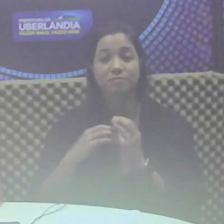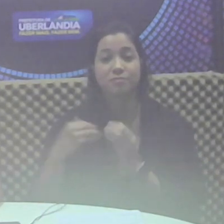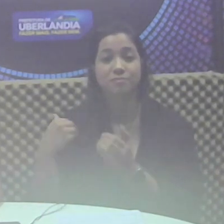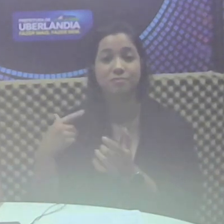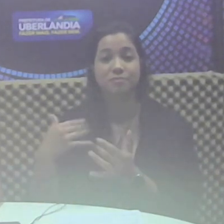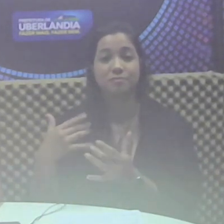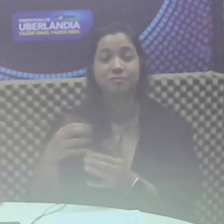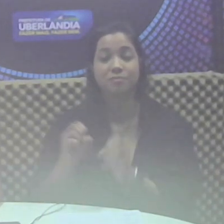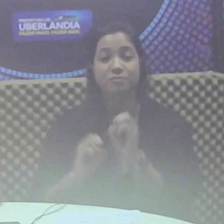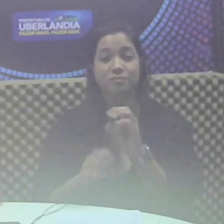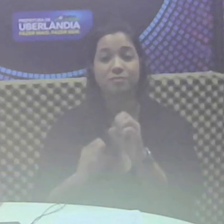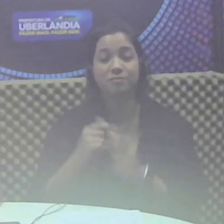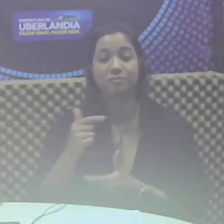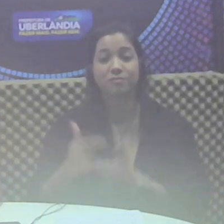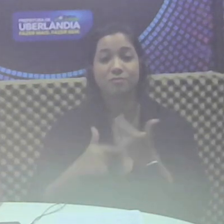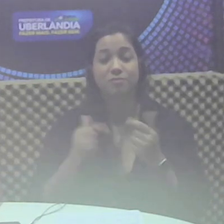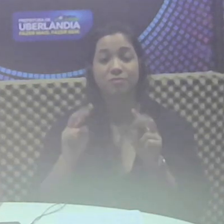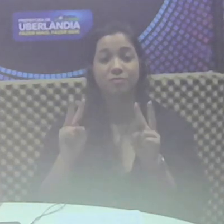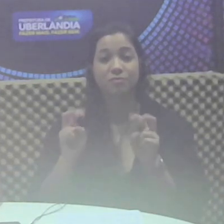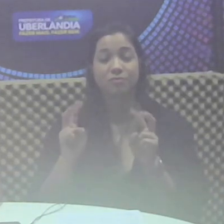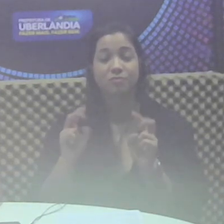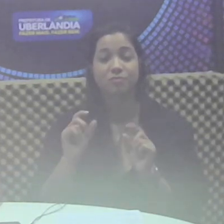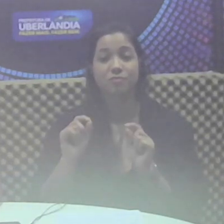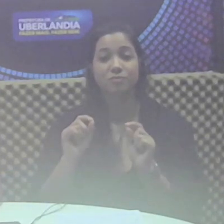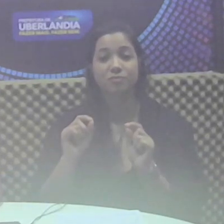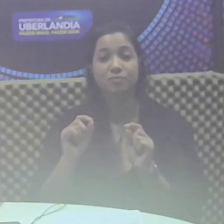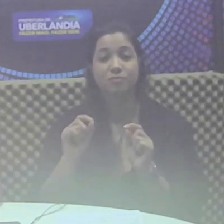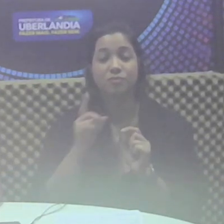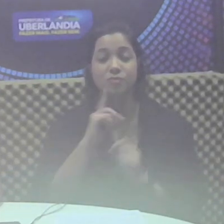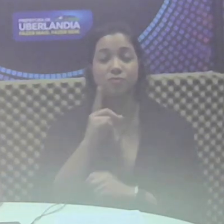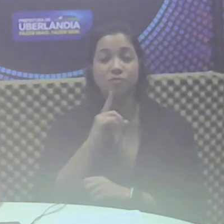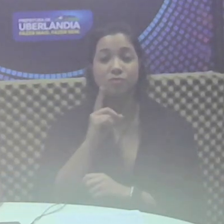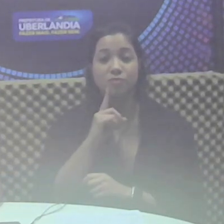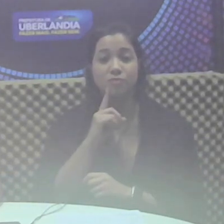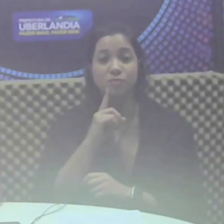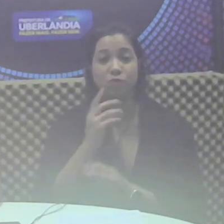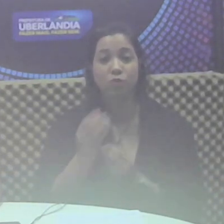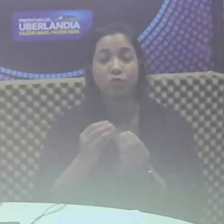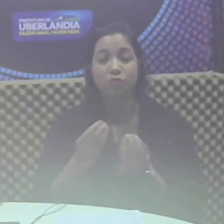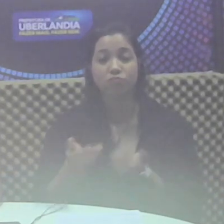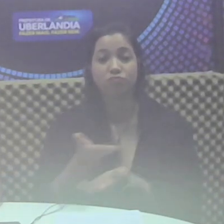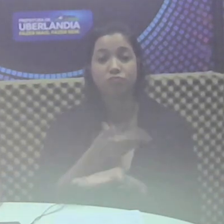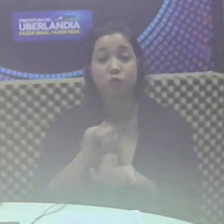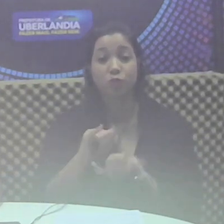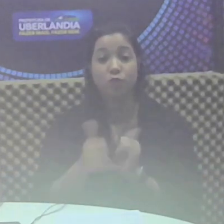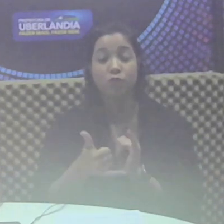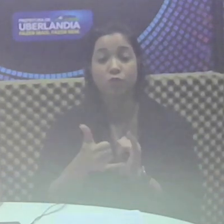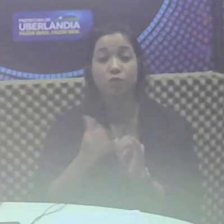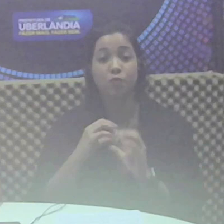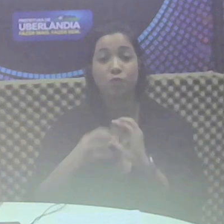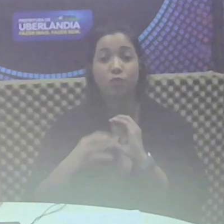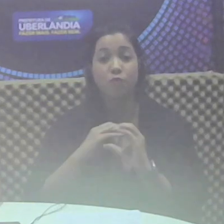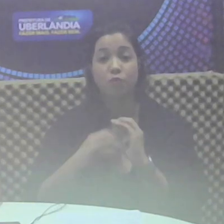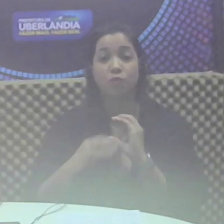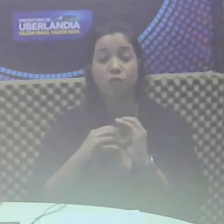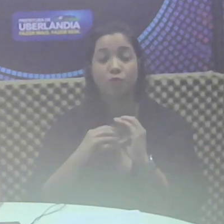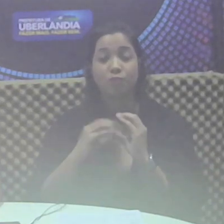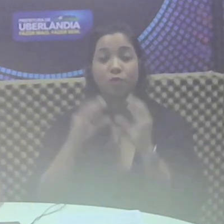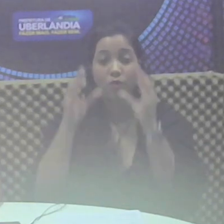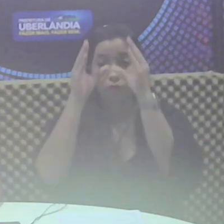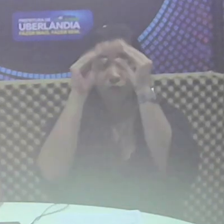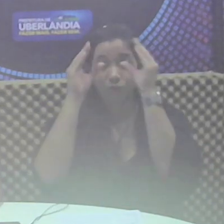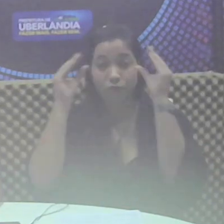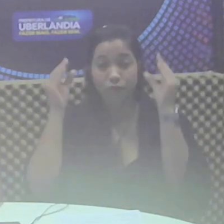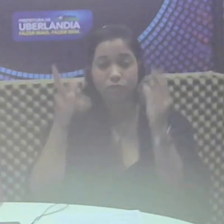aulas, serão trabalhadas questões relacionadas à rotina, como mediação de conflitos, comunicação não violenta,